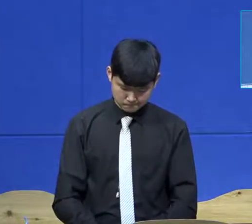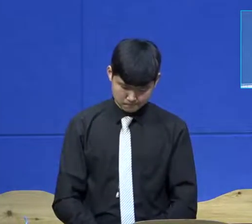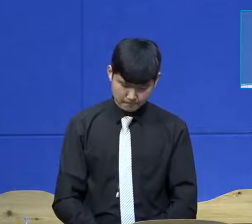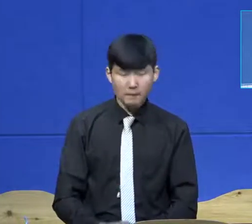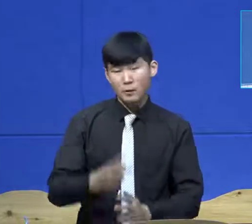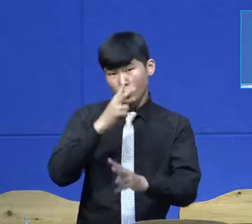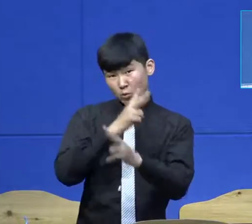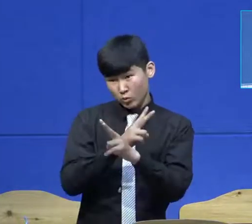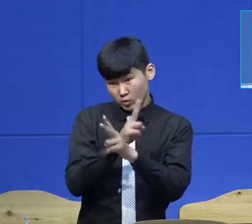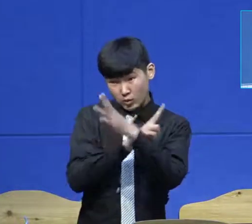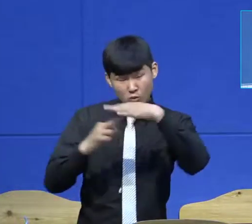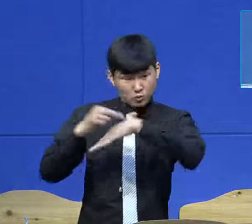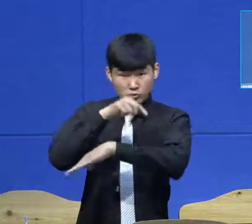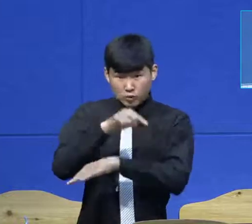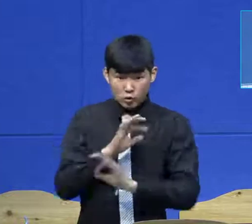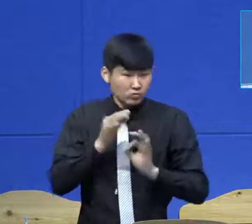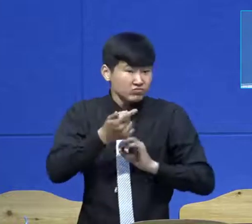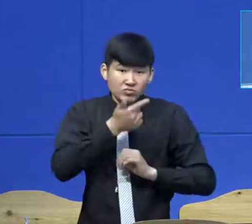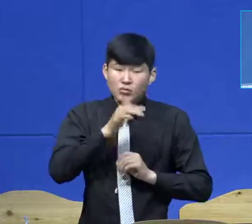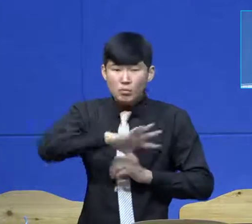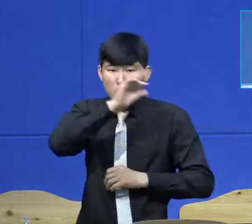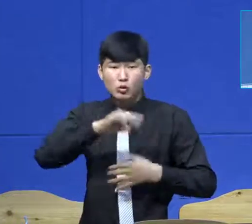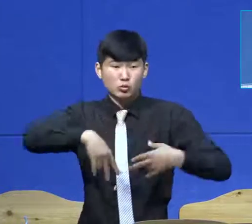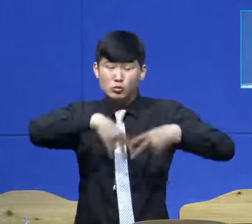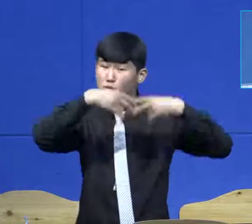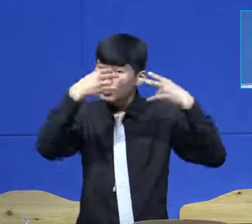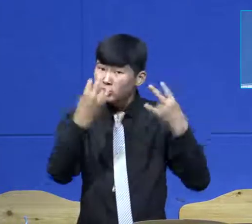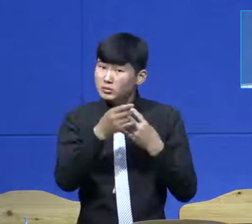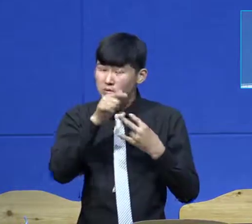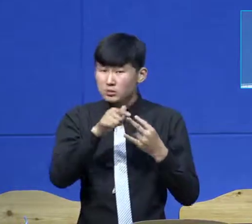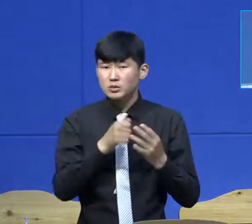Хуулийн үйлсээр зүвтгэж чадахгүй бүхий л нүгэлтнүүд